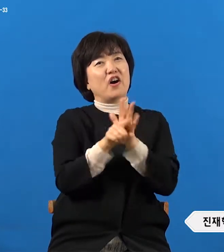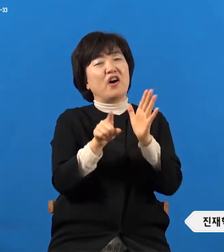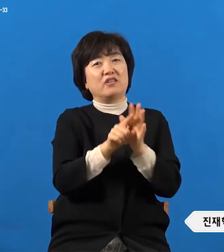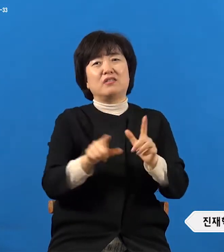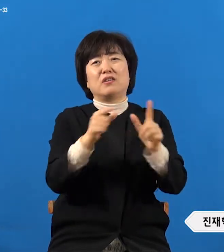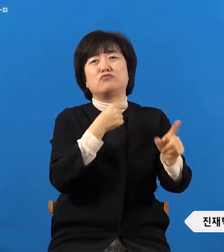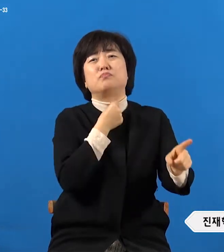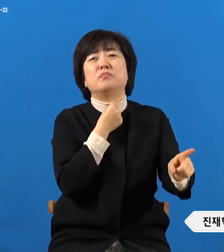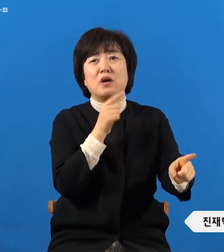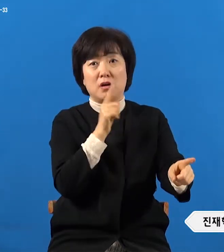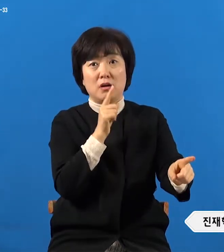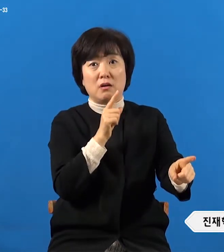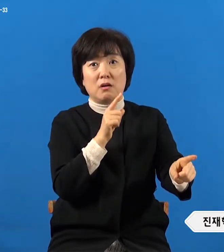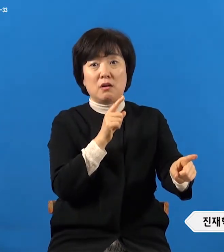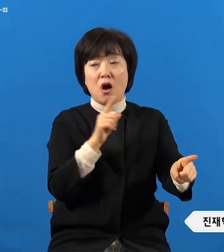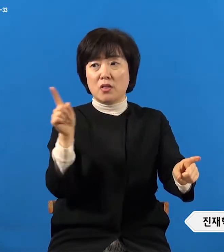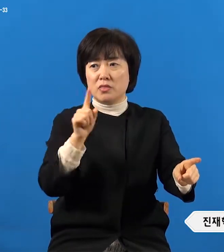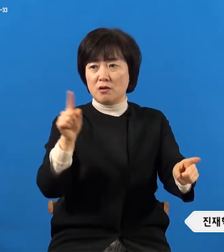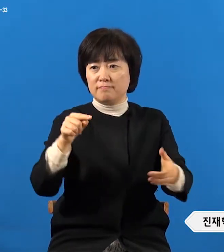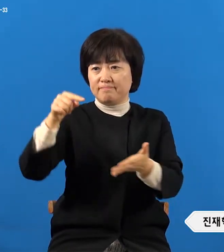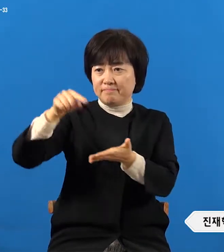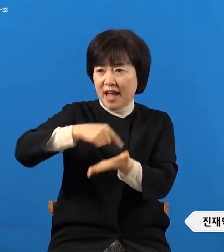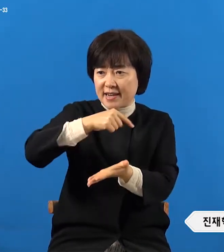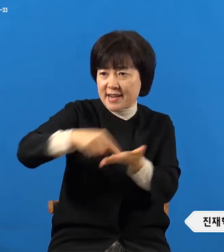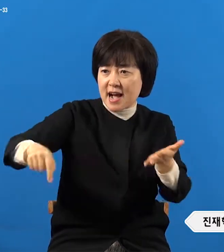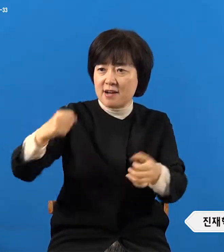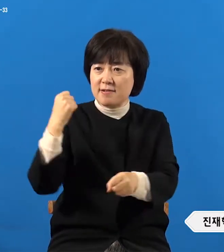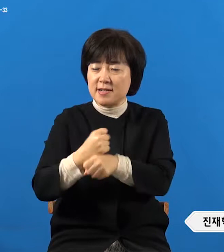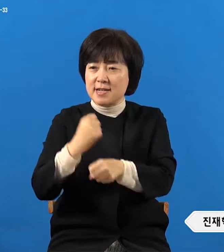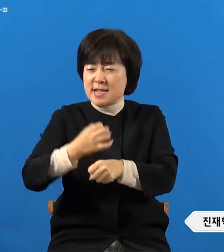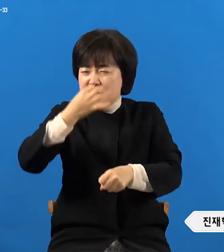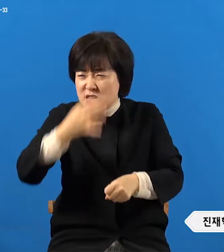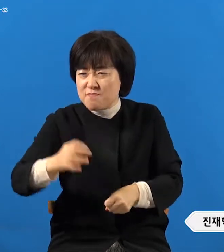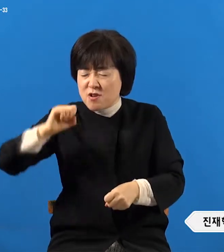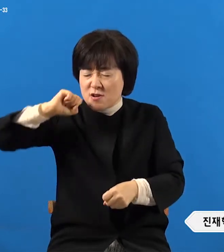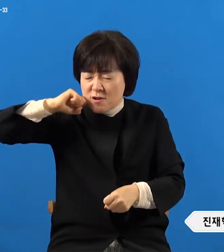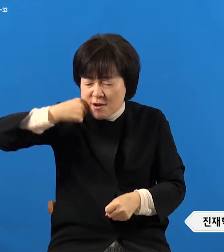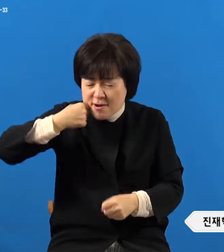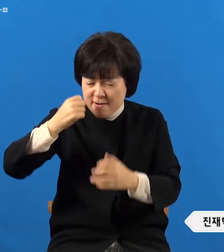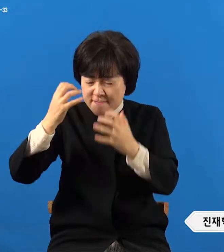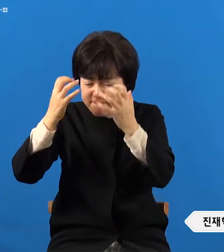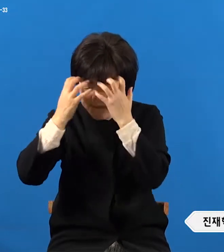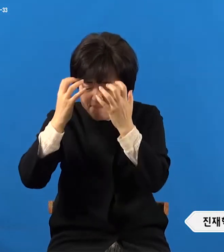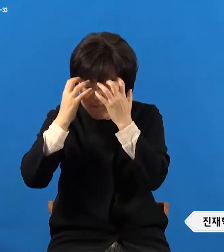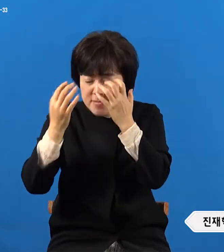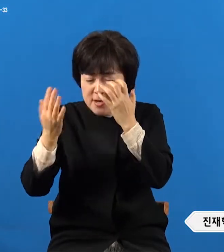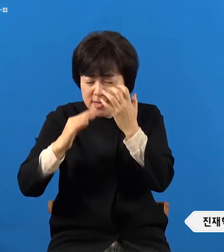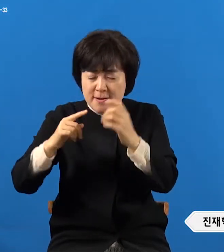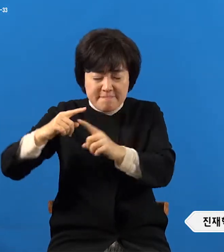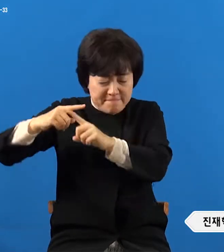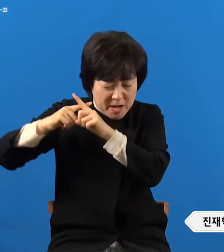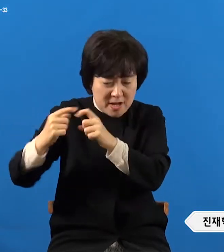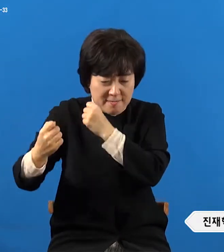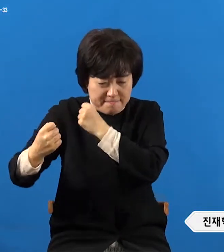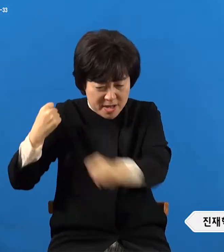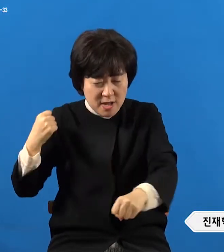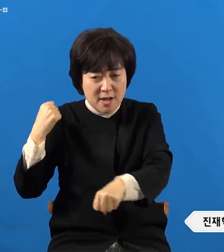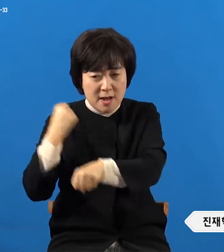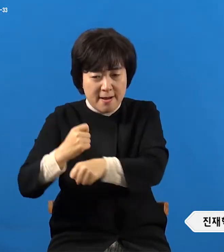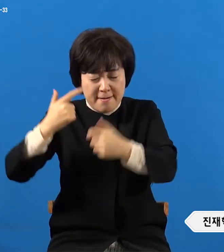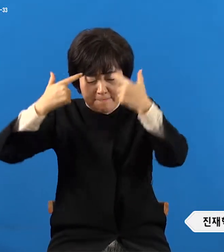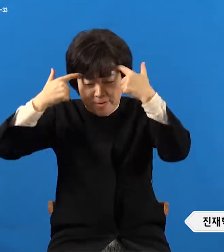이야기합니다. 대가를 치러야 할 진짜 영역은 피하고 있다. 복종할 영역을 취사